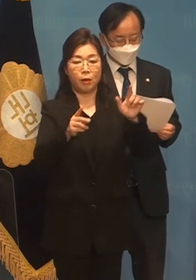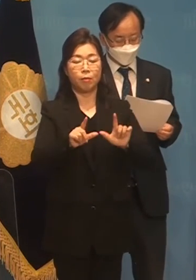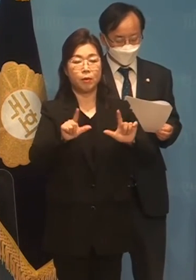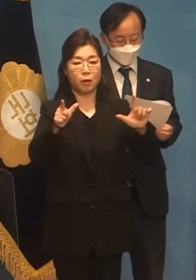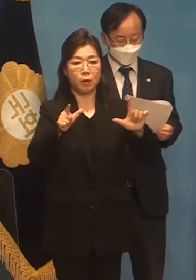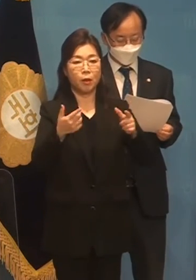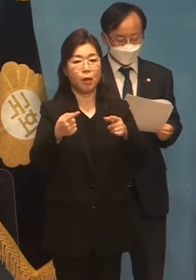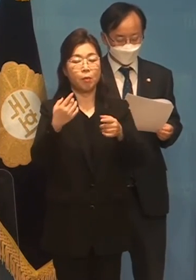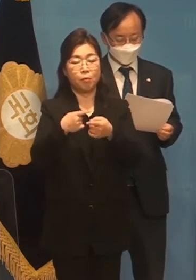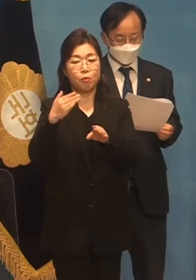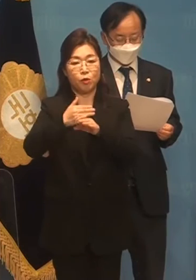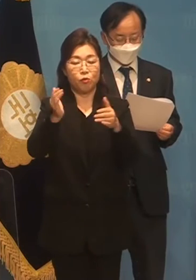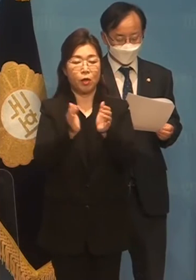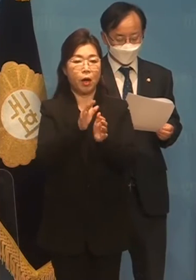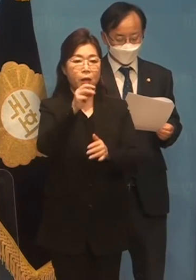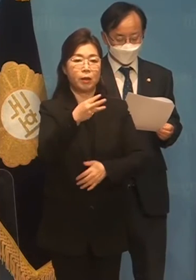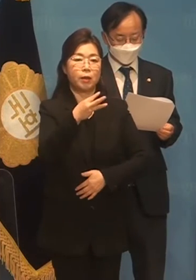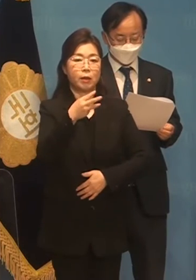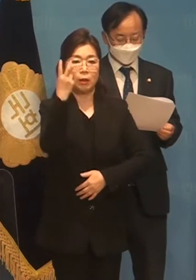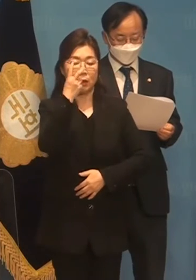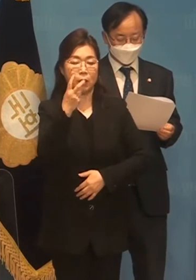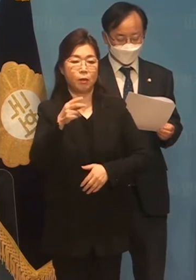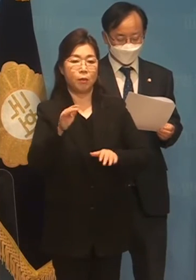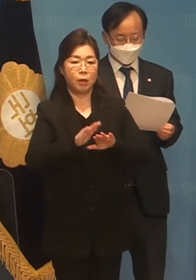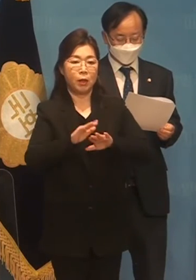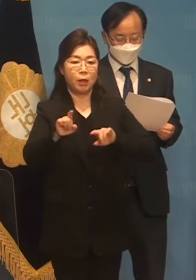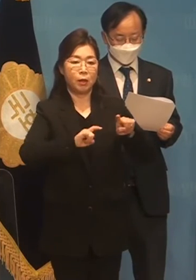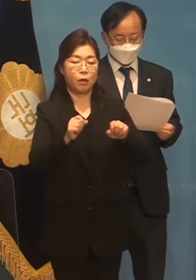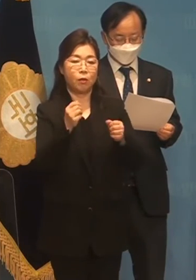3일 더불어민주당 을지키는